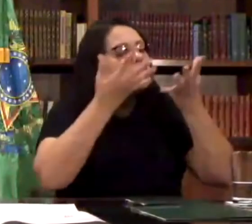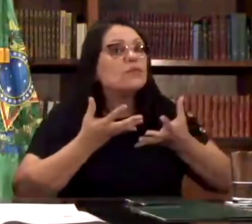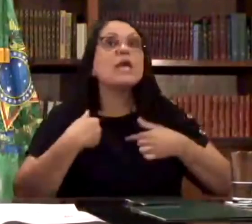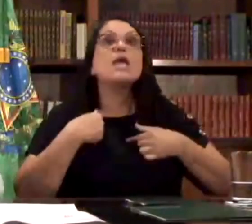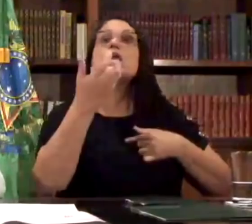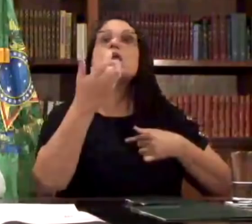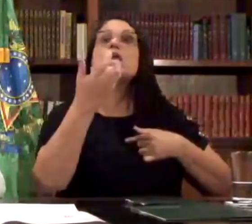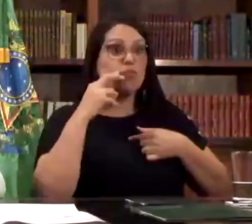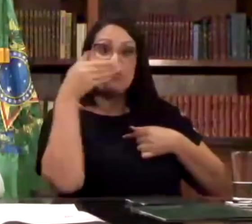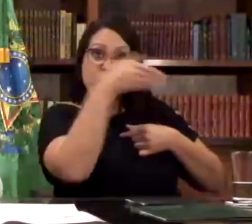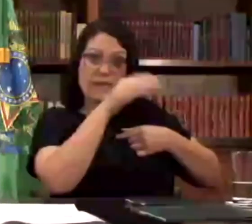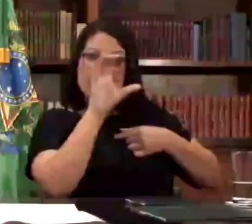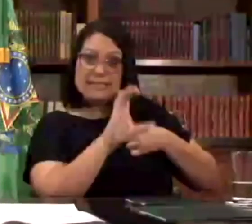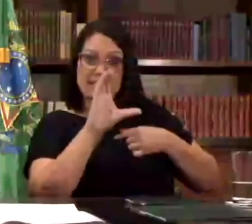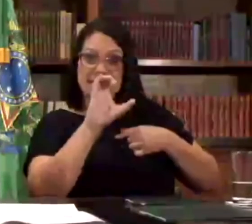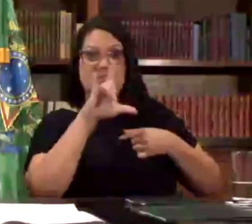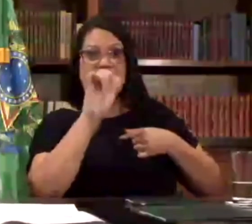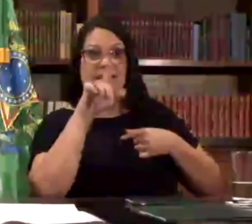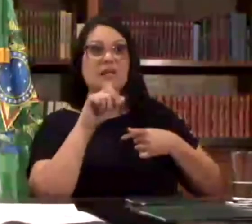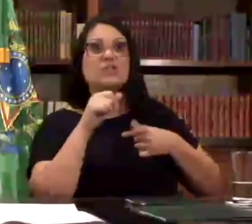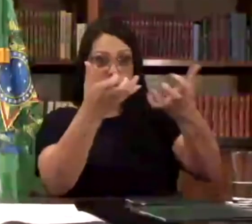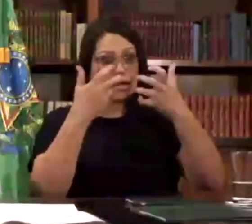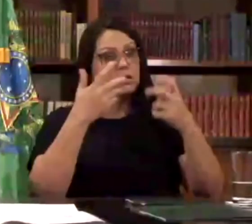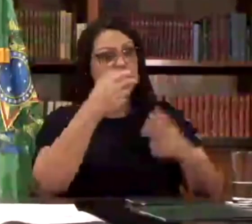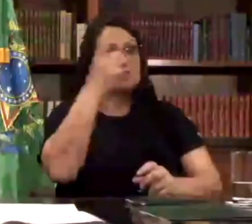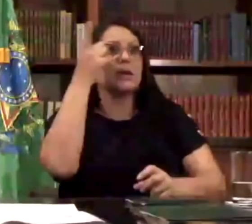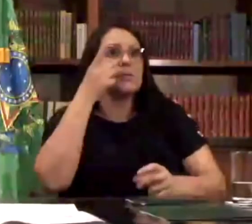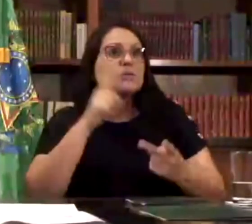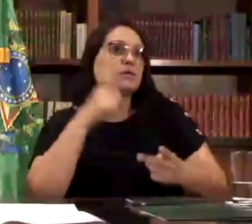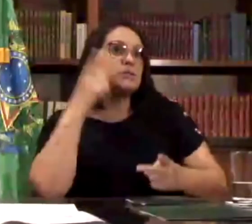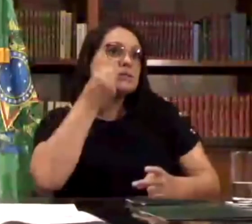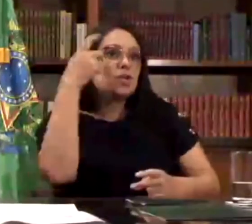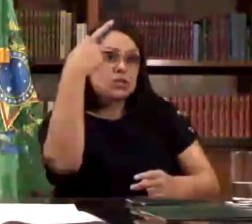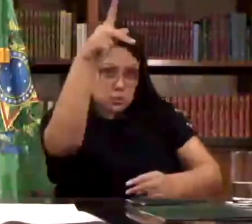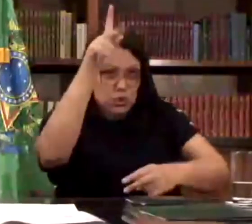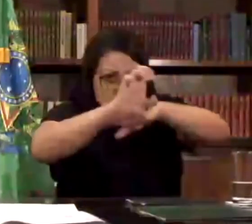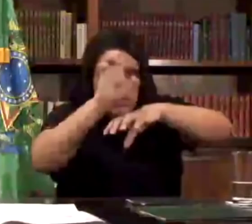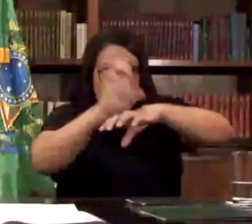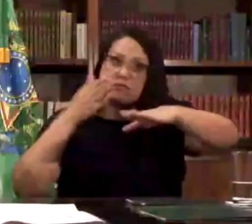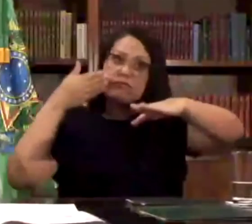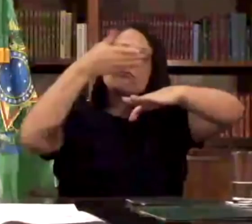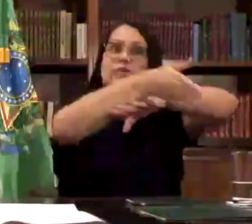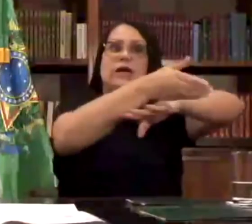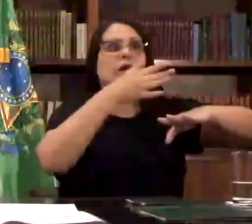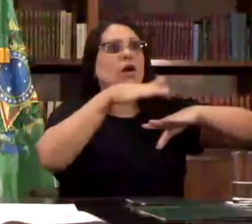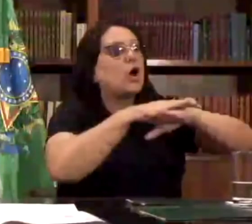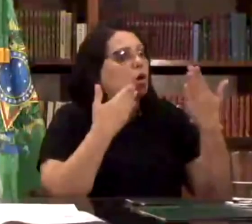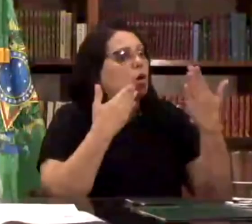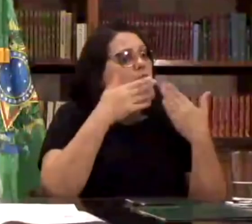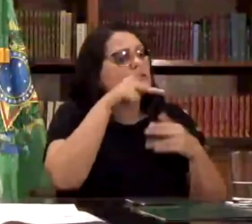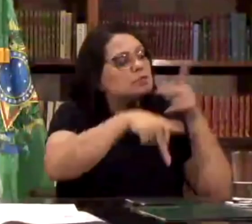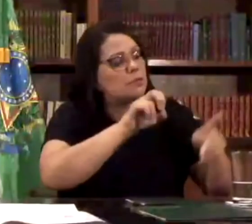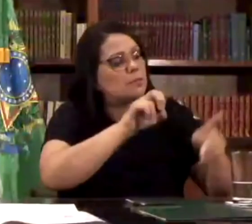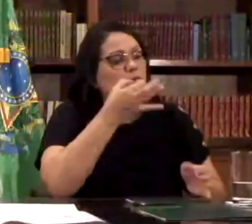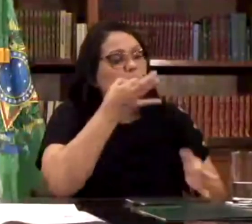gostaria que todos os deputados federais e senadores fizessem a mesma coisa na capital do seu estado ou aqui na capital federal, para ver como o